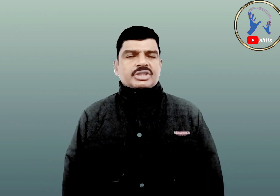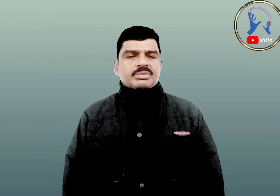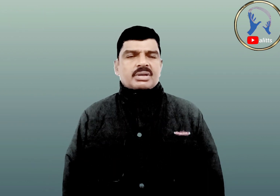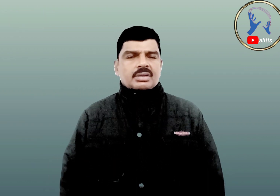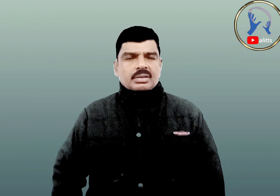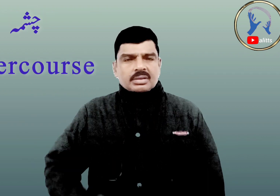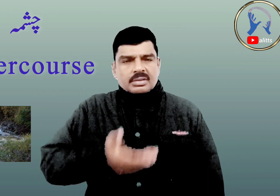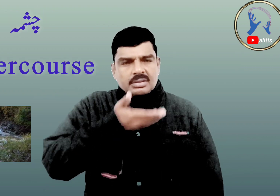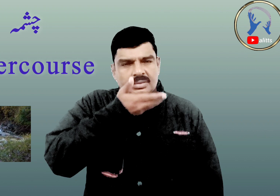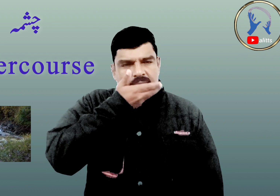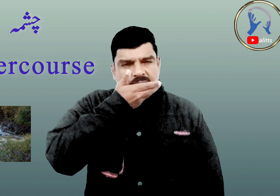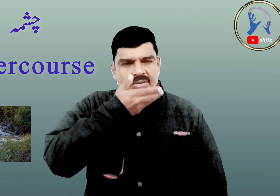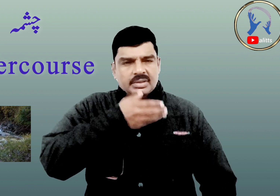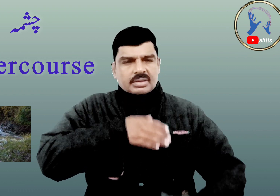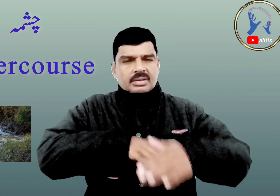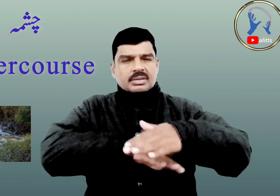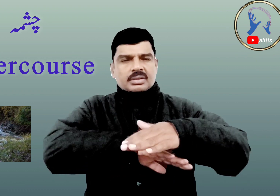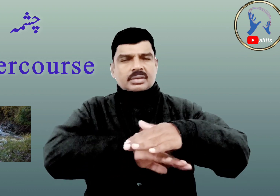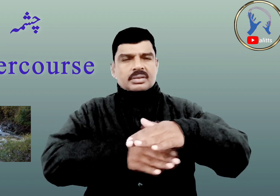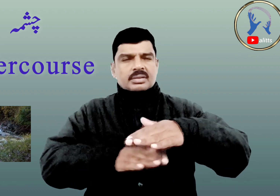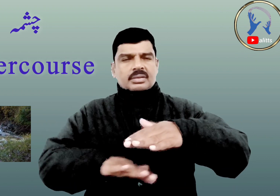चश्मा। पानी।